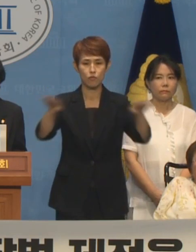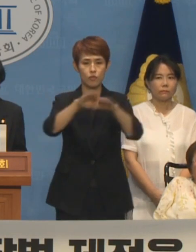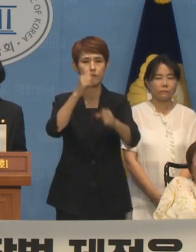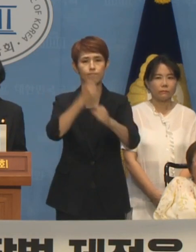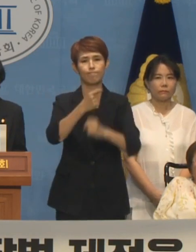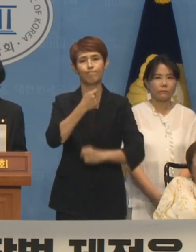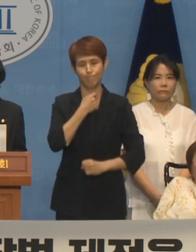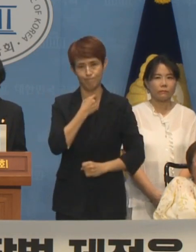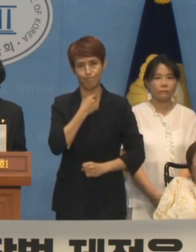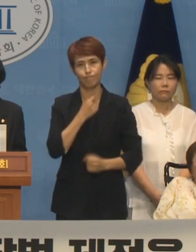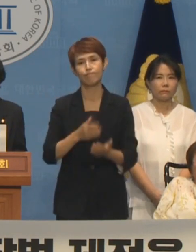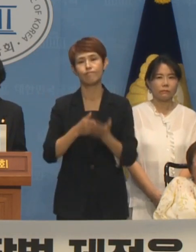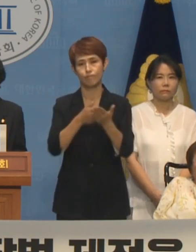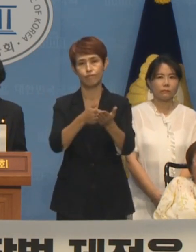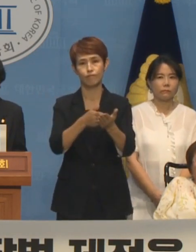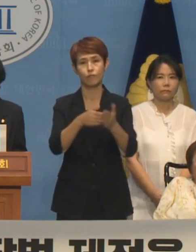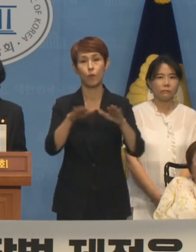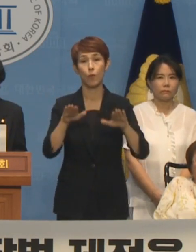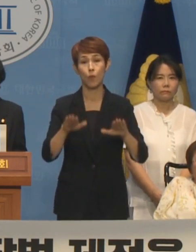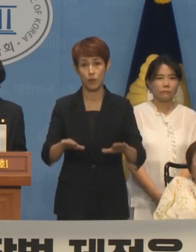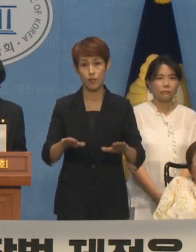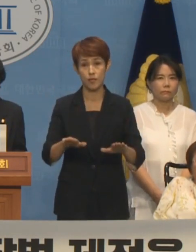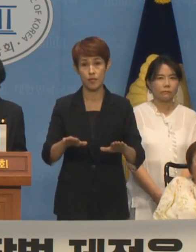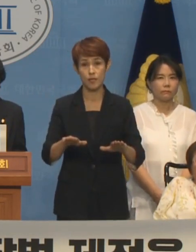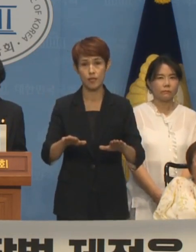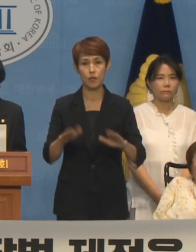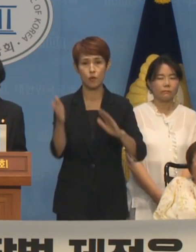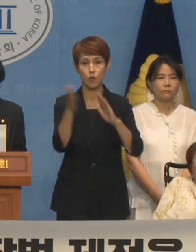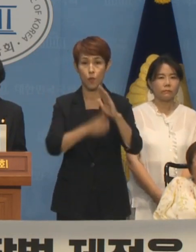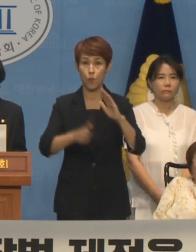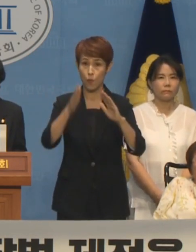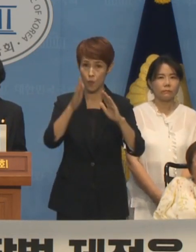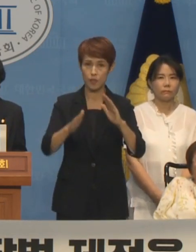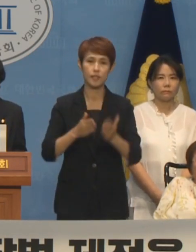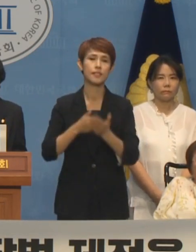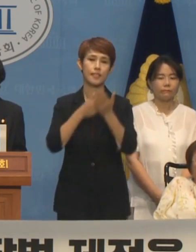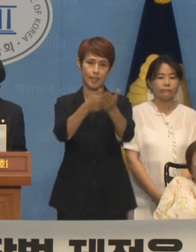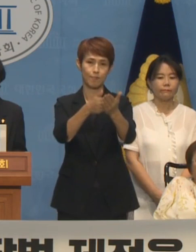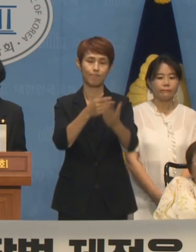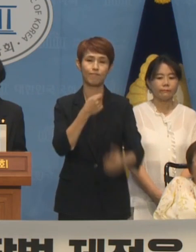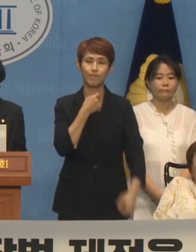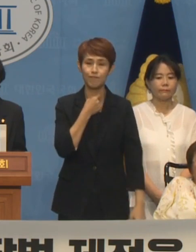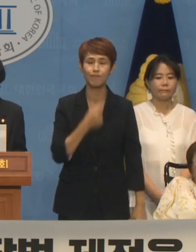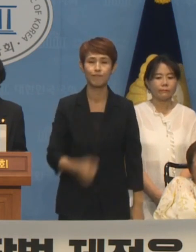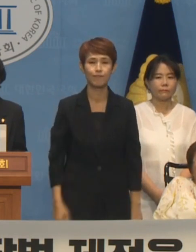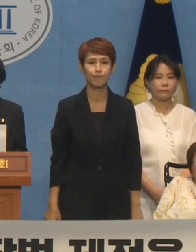하며 오늘 이 자리에서 공식적으로 제안드립니다.